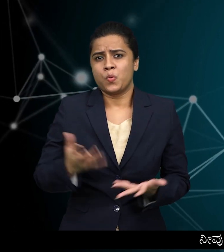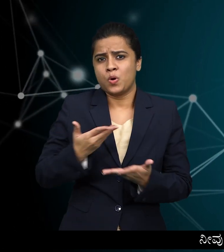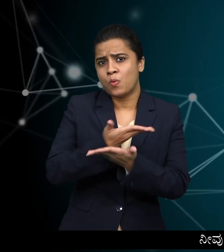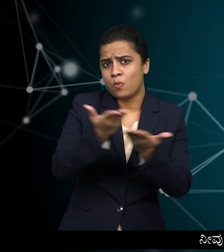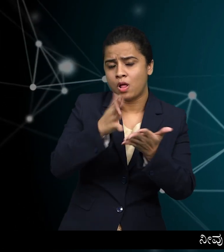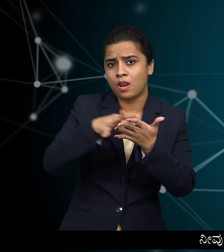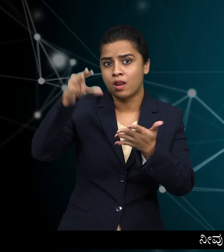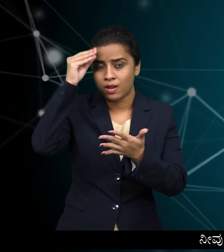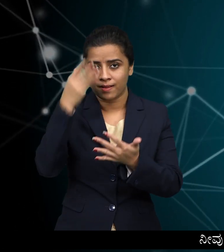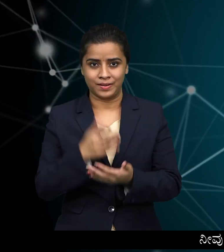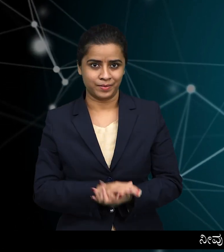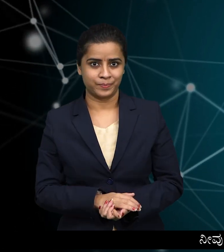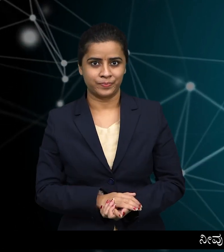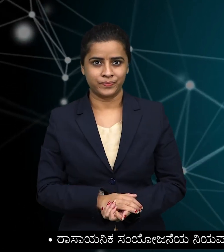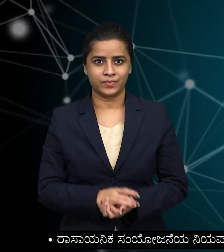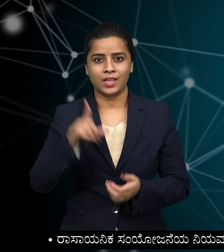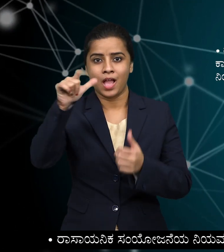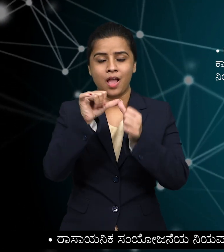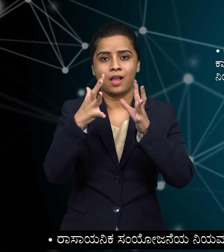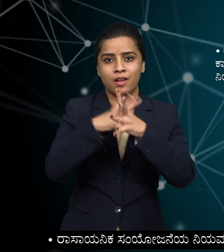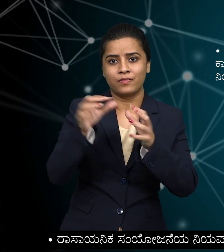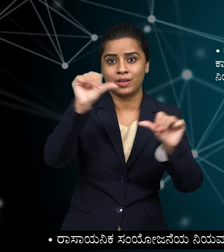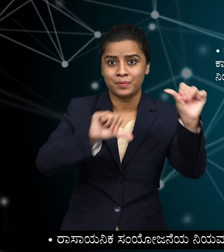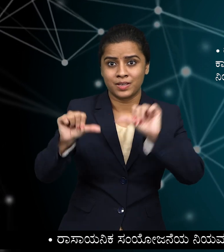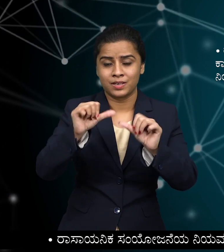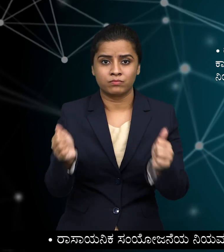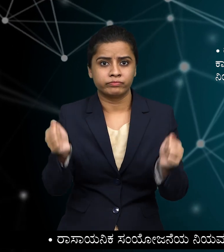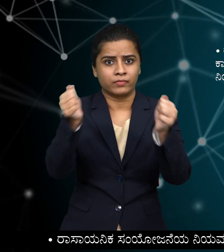ನೀವು ಏನು ಕಲಿತಿದ್ದೀರಿ? ರಾಸಾಯನಿಕ